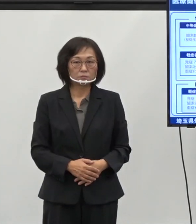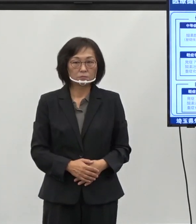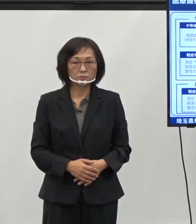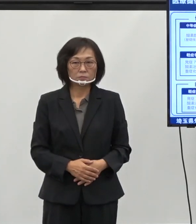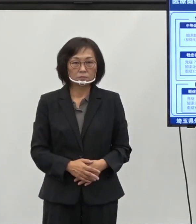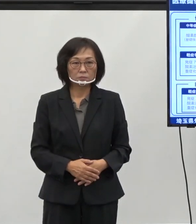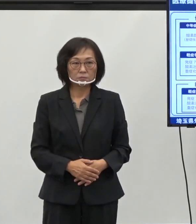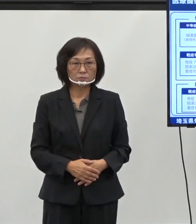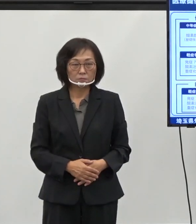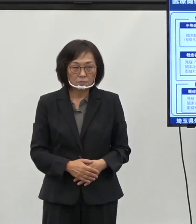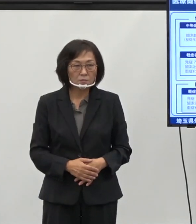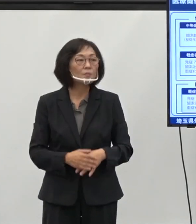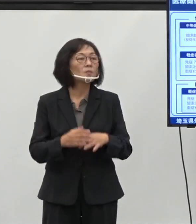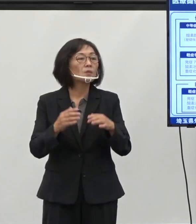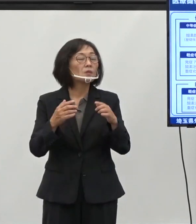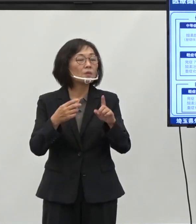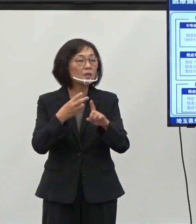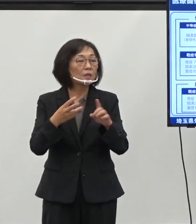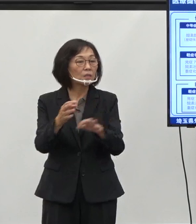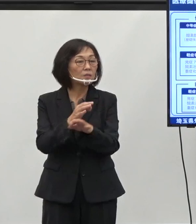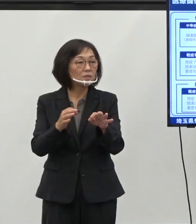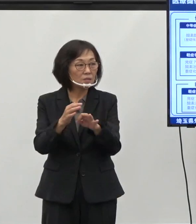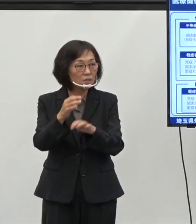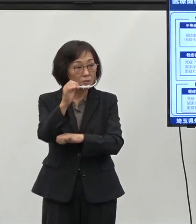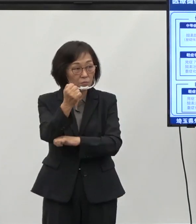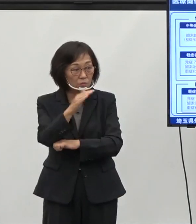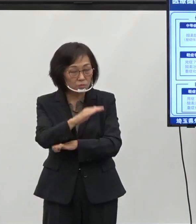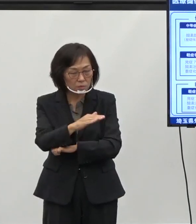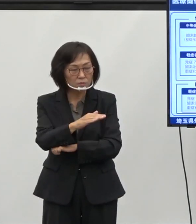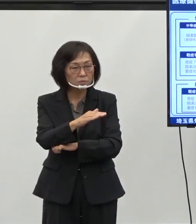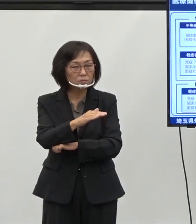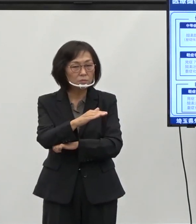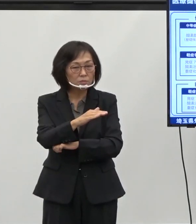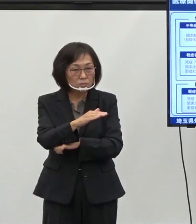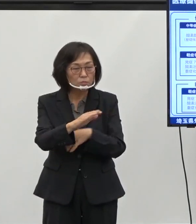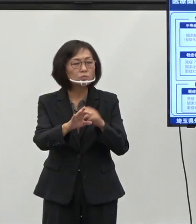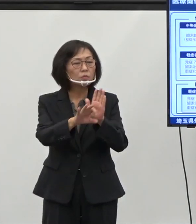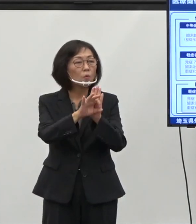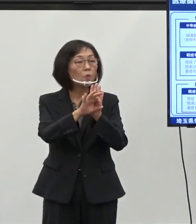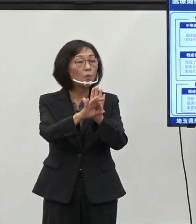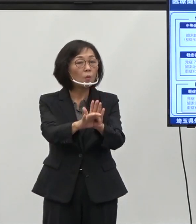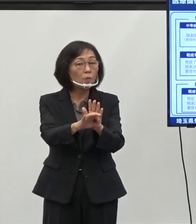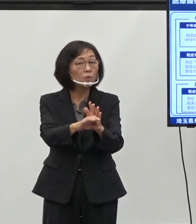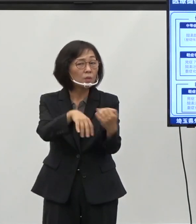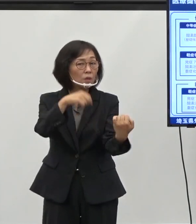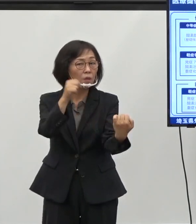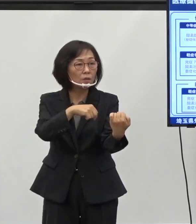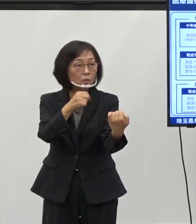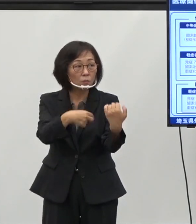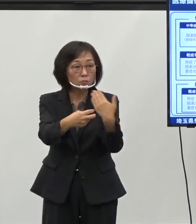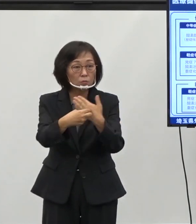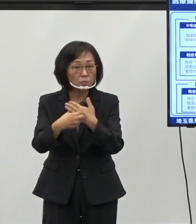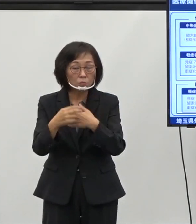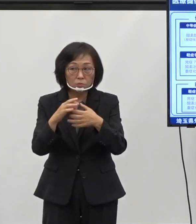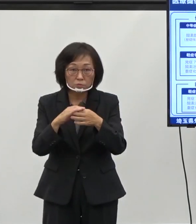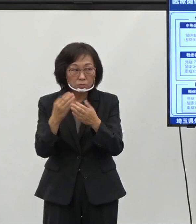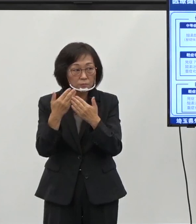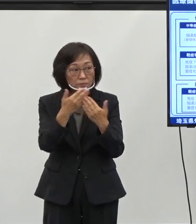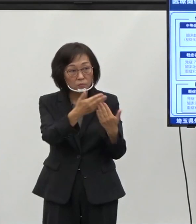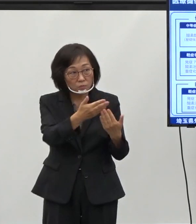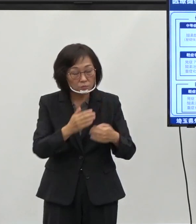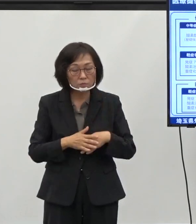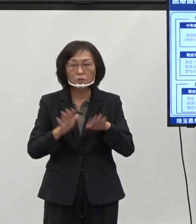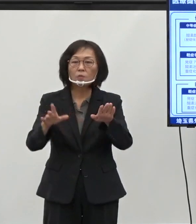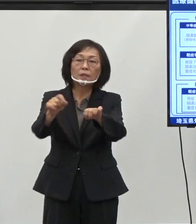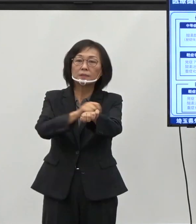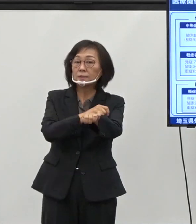すみません、日経新聞の岩崎です。抗体カクテル療法についてお伺いします。今回この臨時の医療施設として、ま